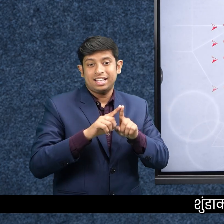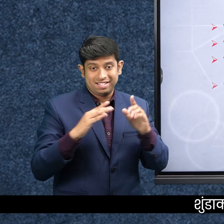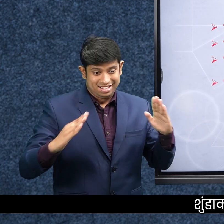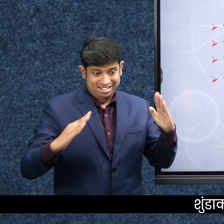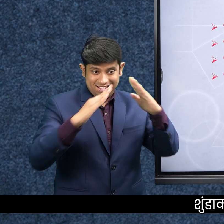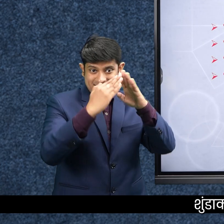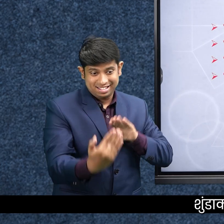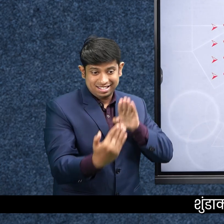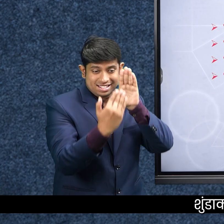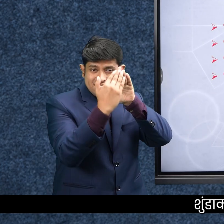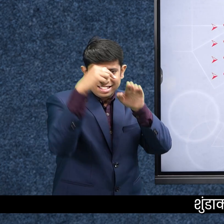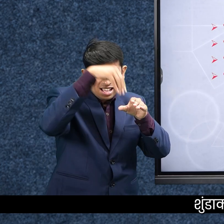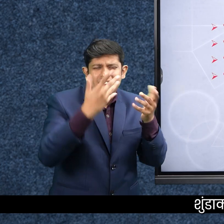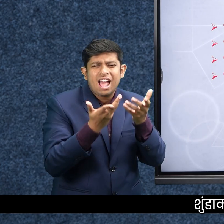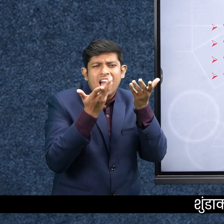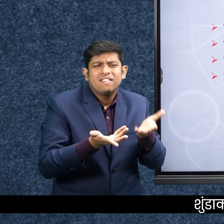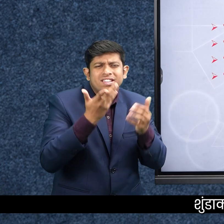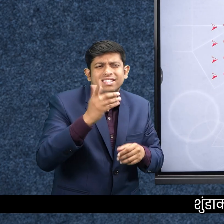शुंडाकार स्तंभ का आयतन।